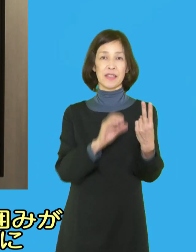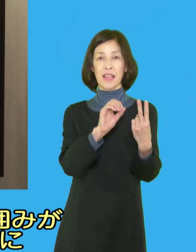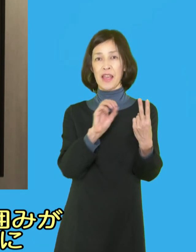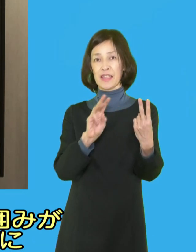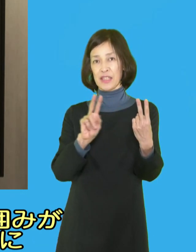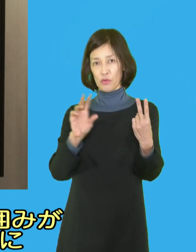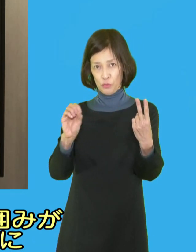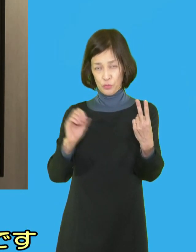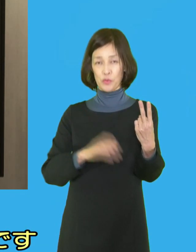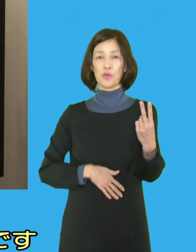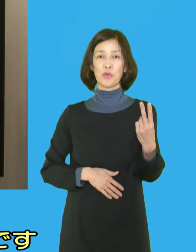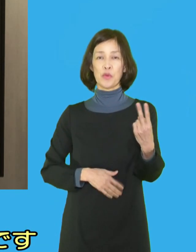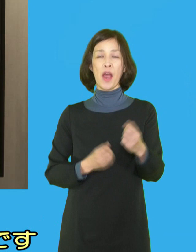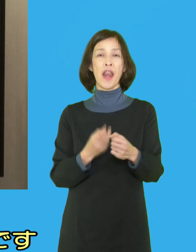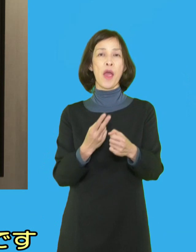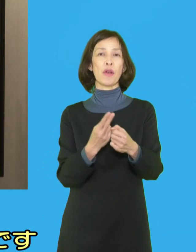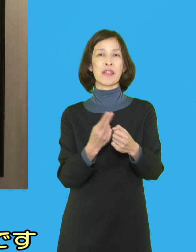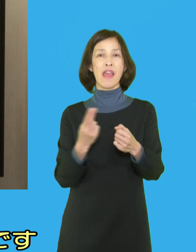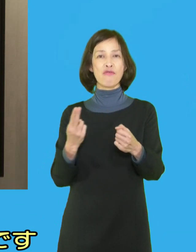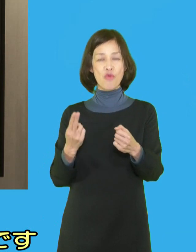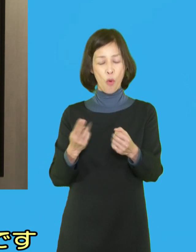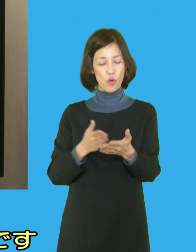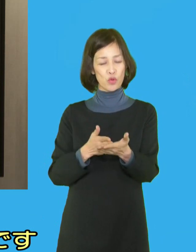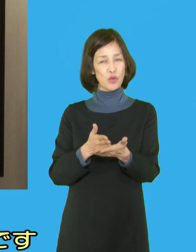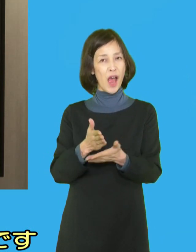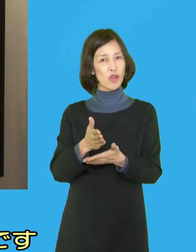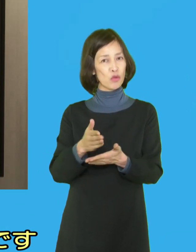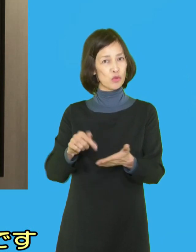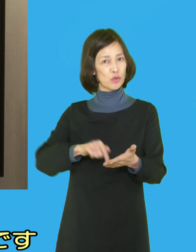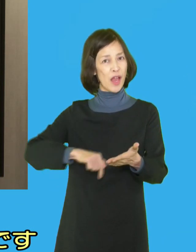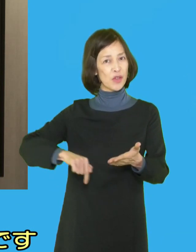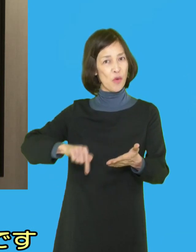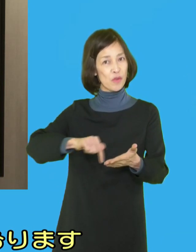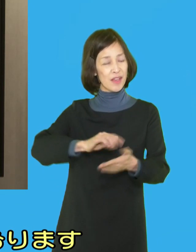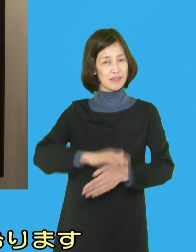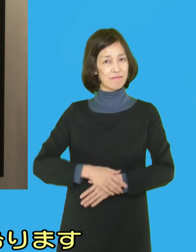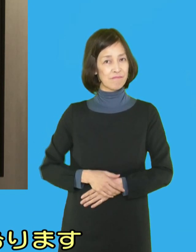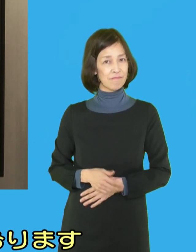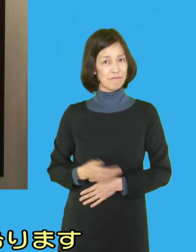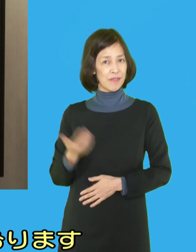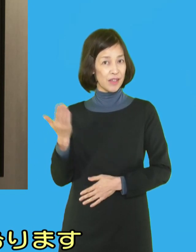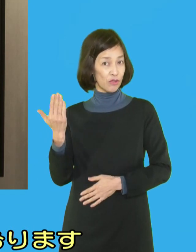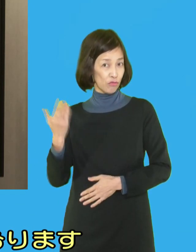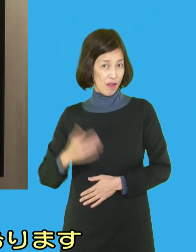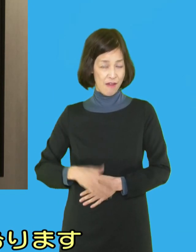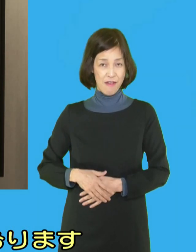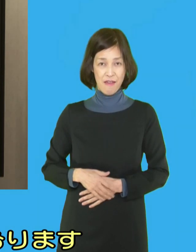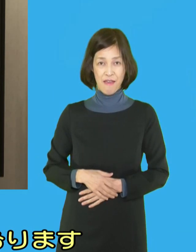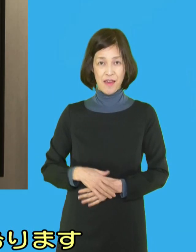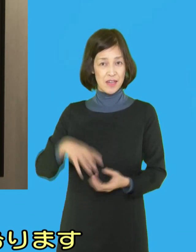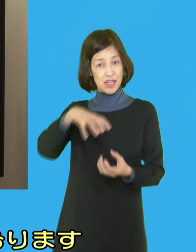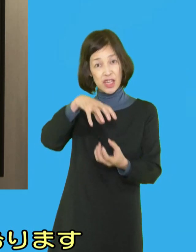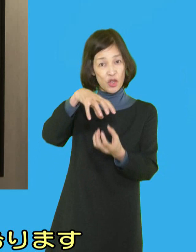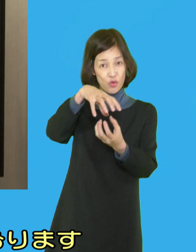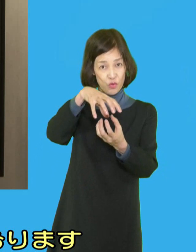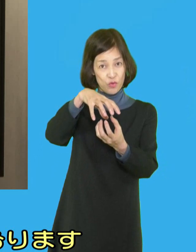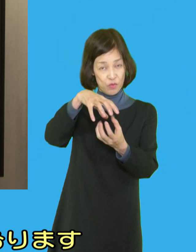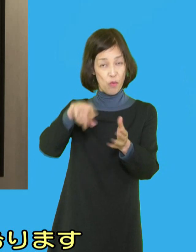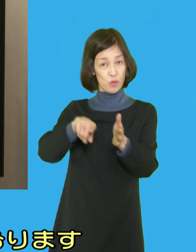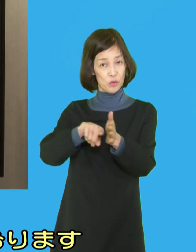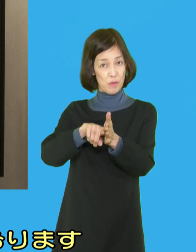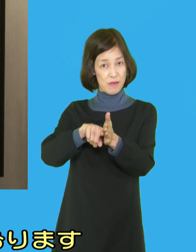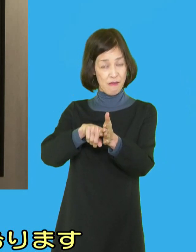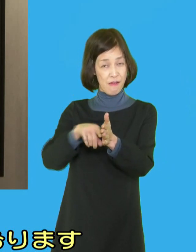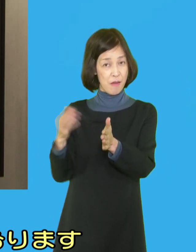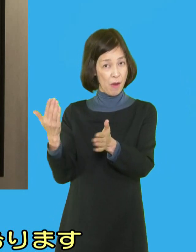和2年度で着手をする、実施をするものになっております。これらもすでに基金も含めてですね、説明を